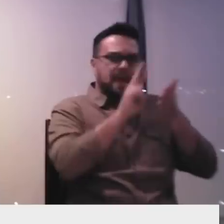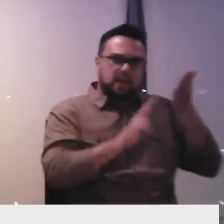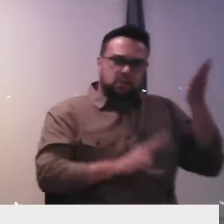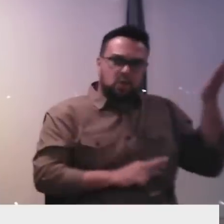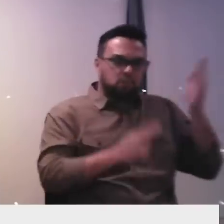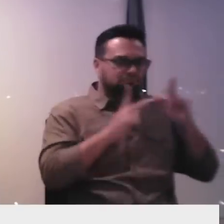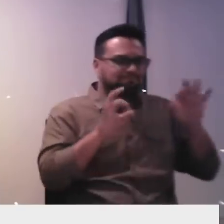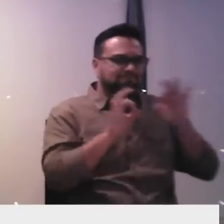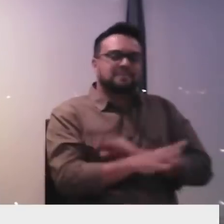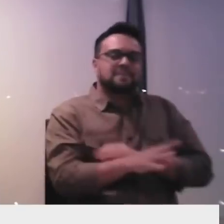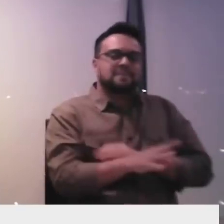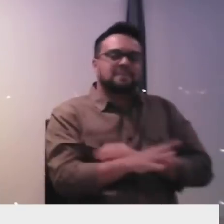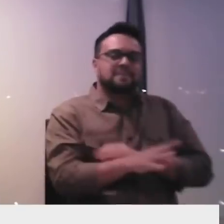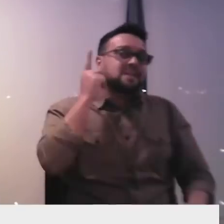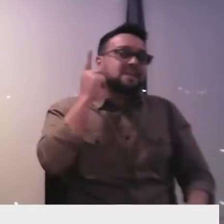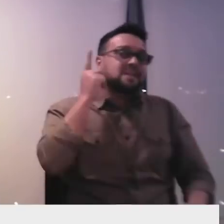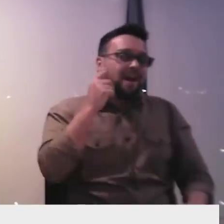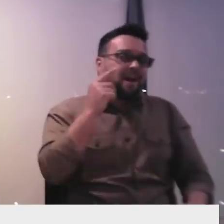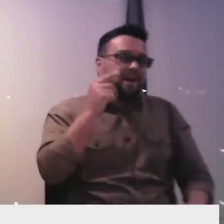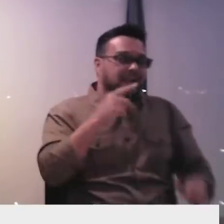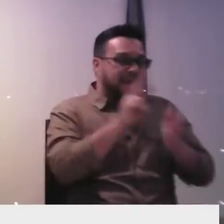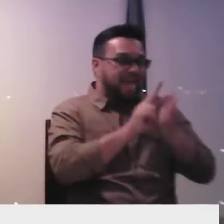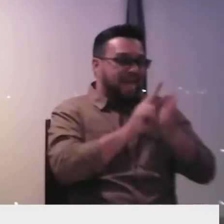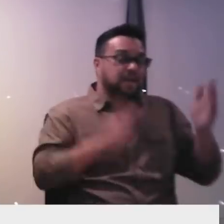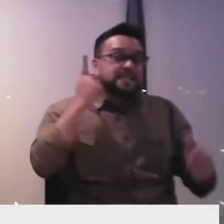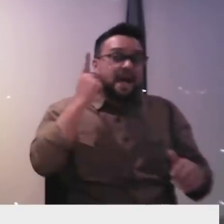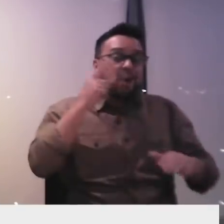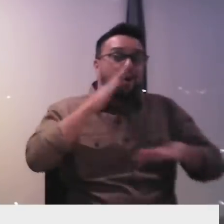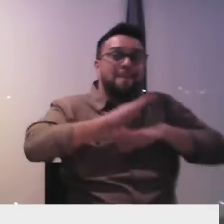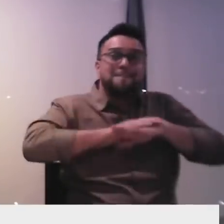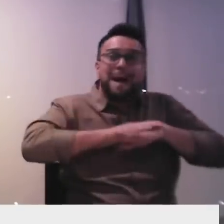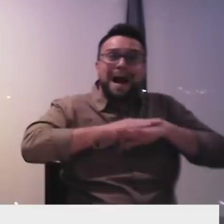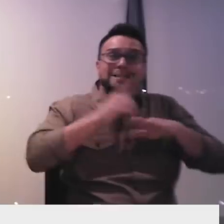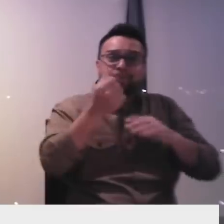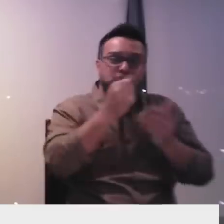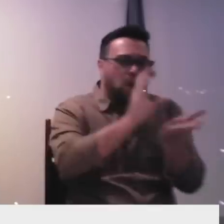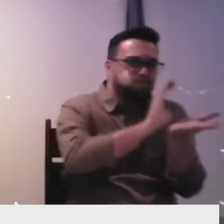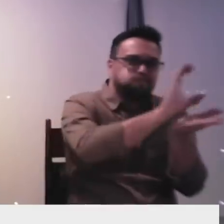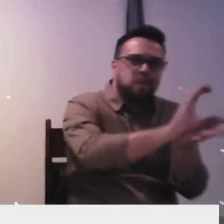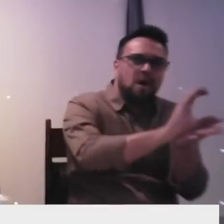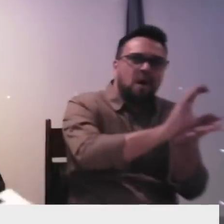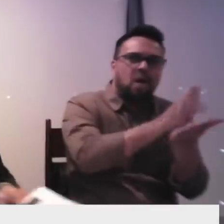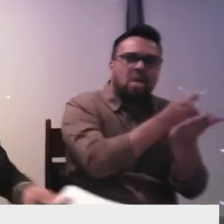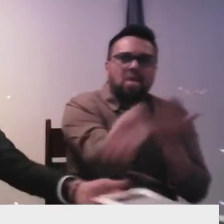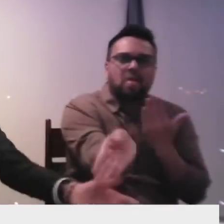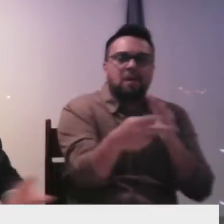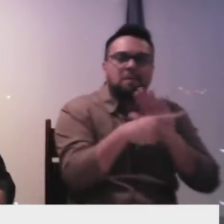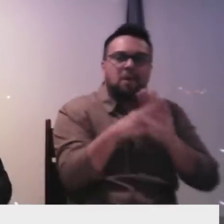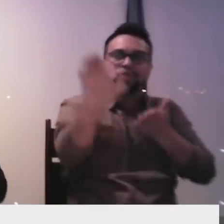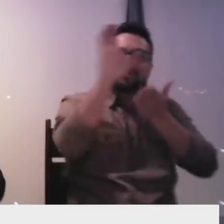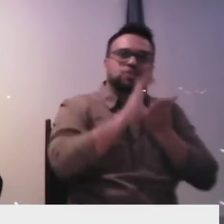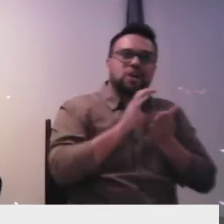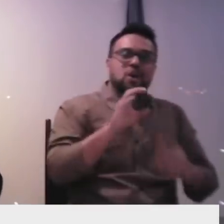que Ceará foi o estado que mais desviou recursos da Covid-19. Será